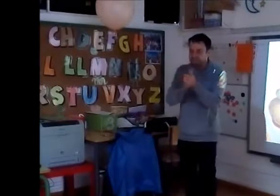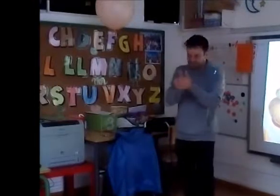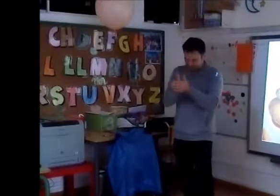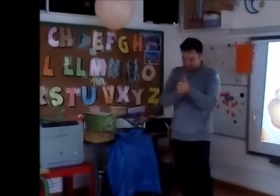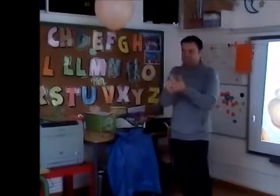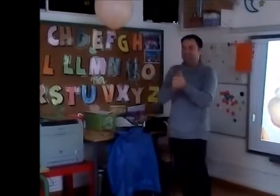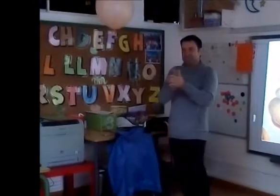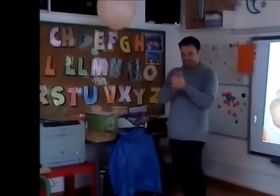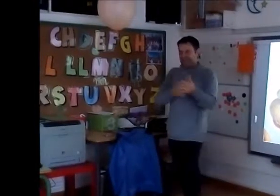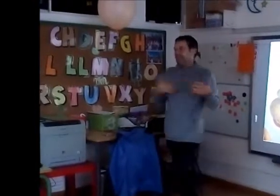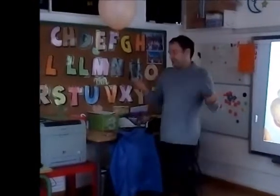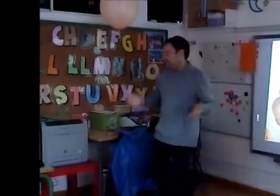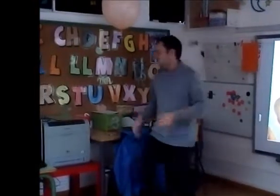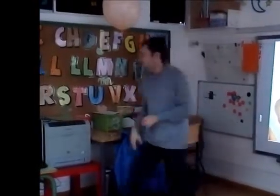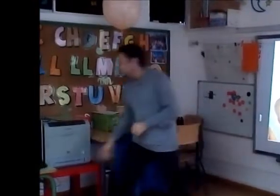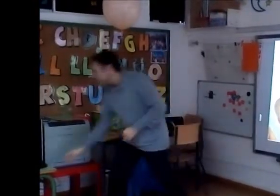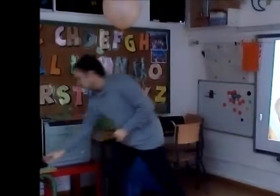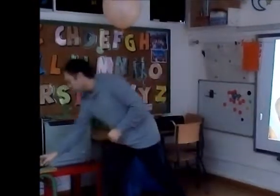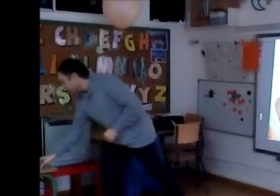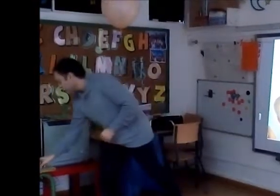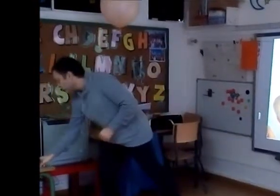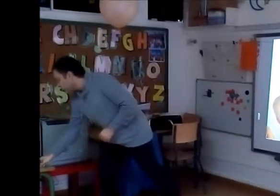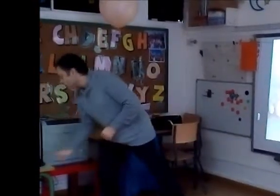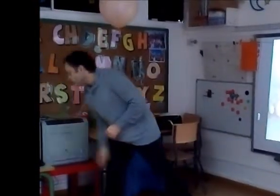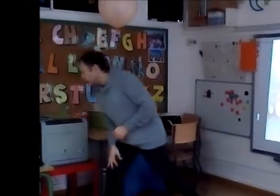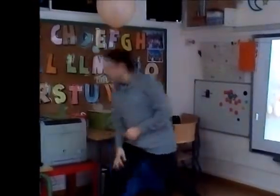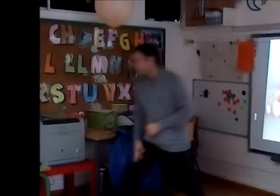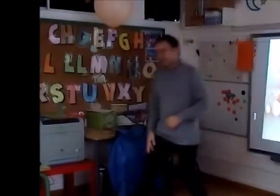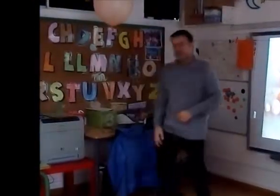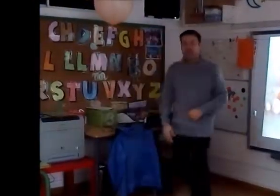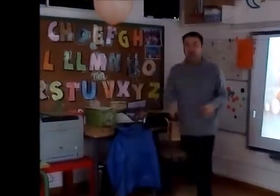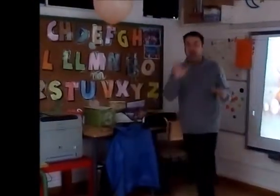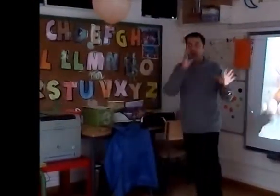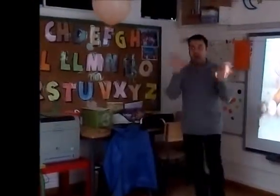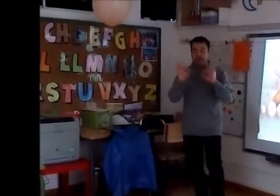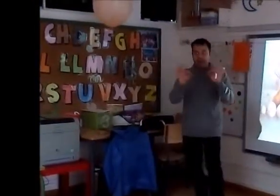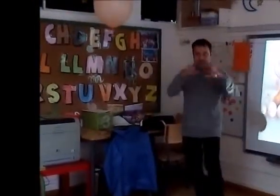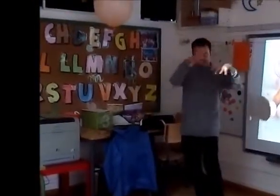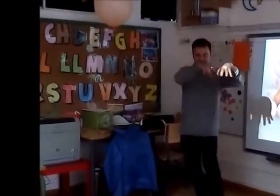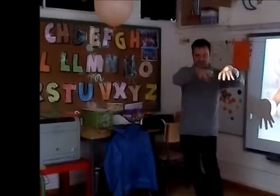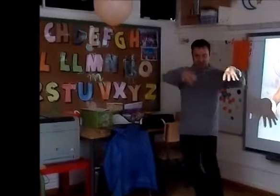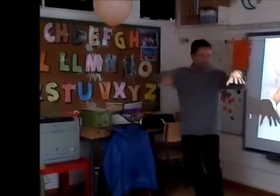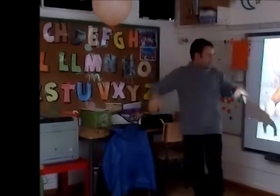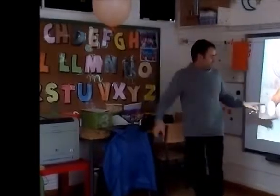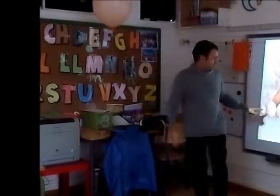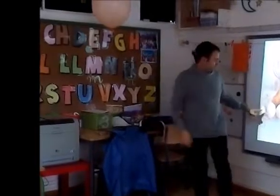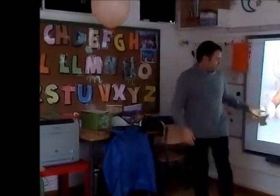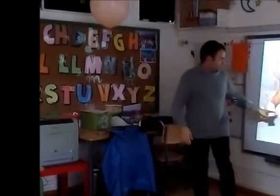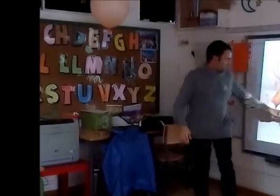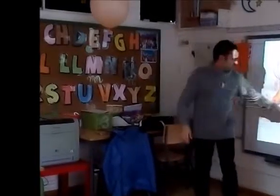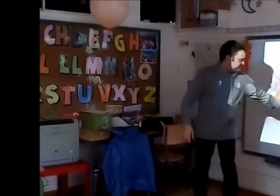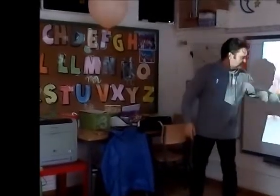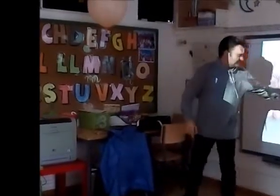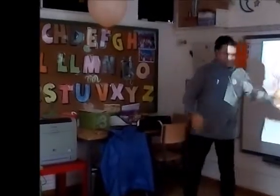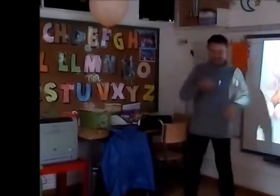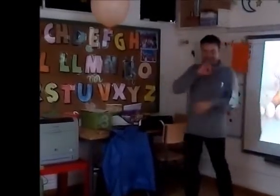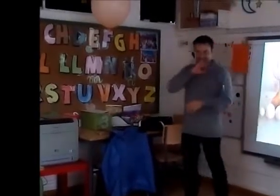Pues igual, si queréis para lavar las manos, a cocinar. Ahora que ya estaba con todas sus